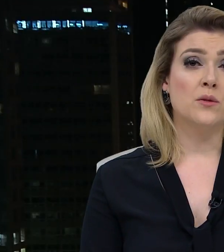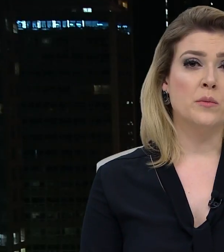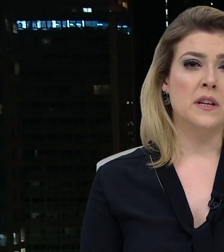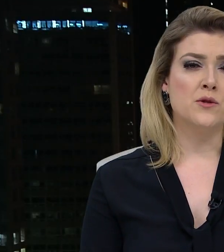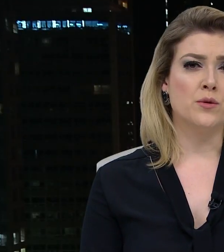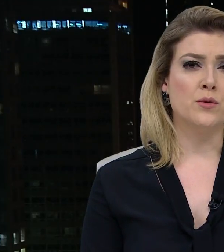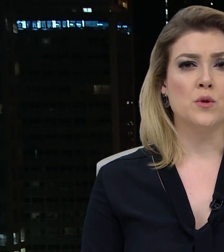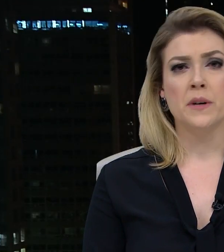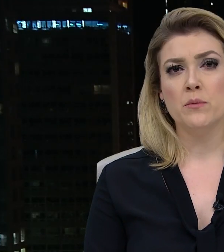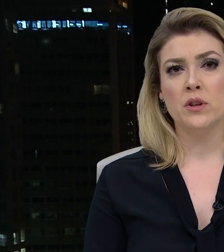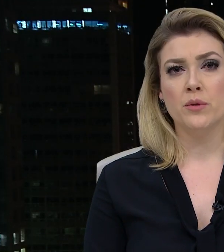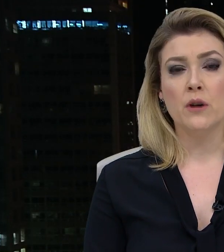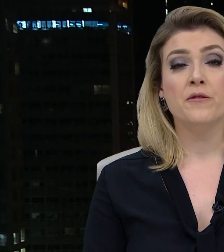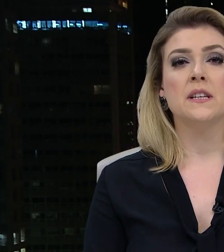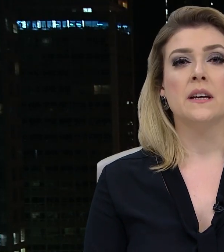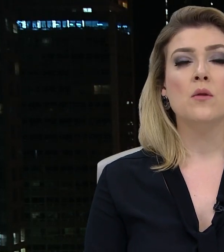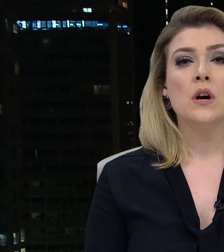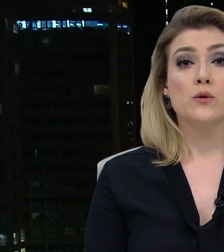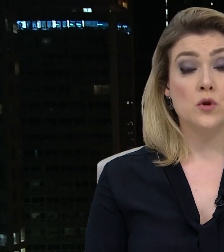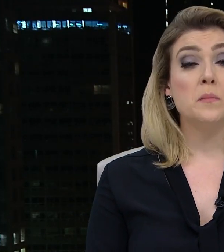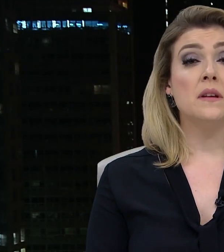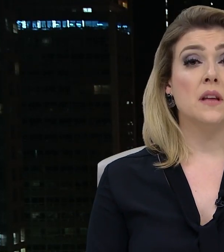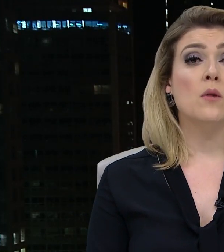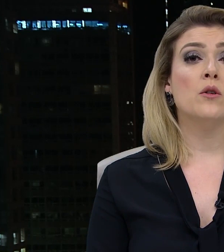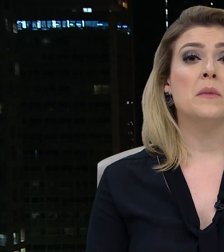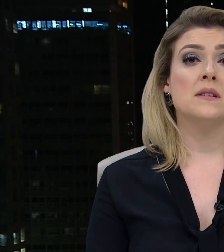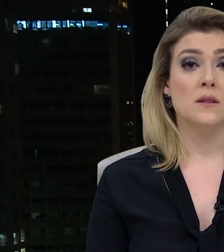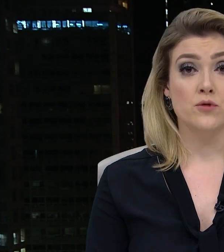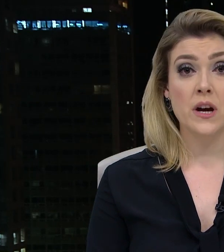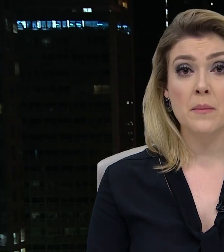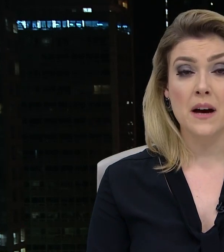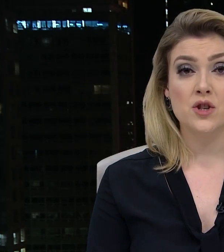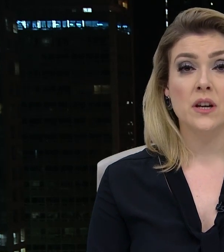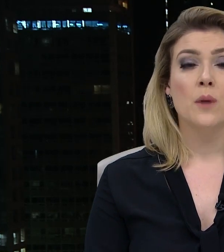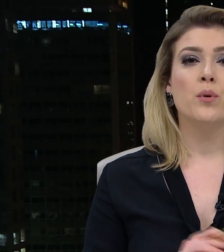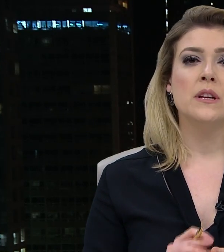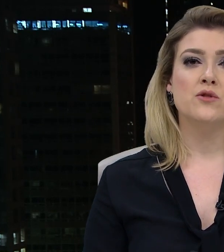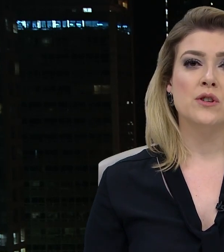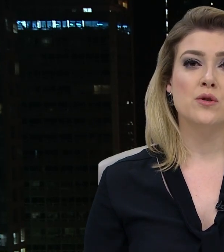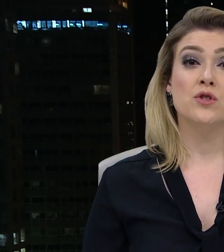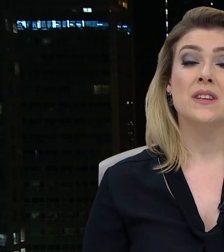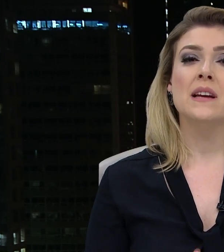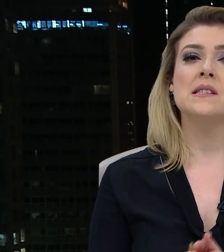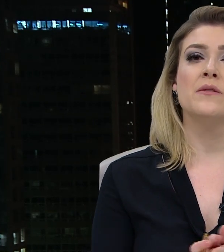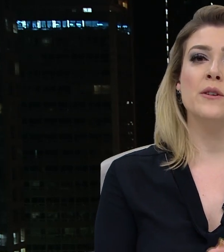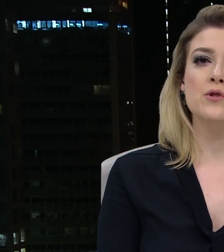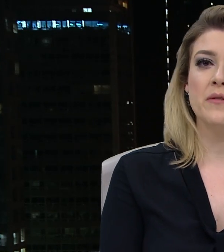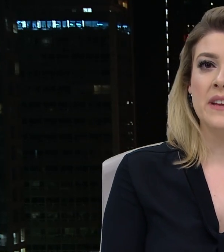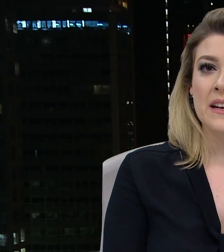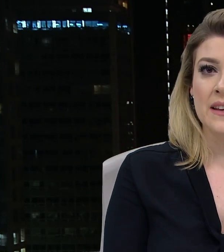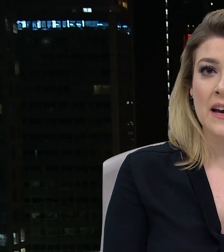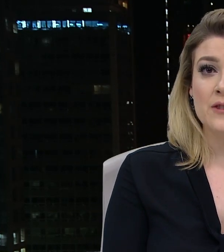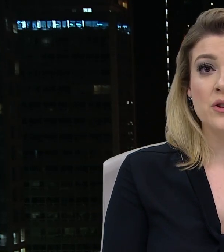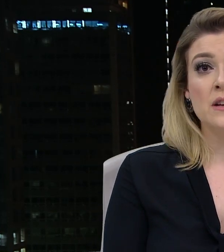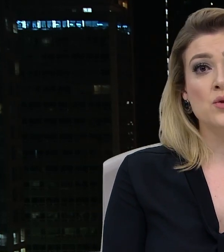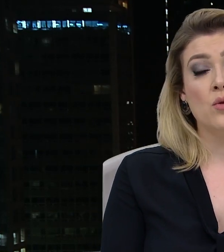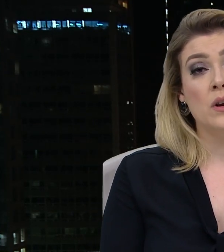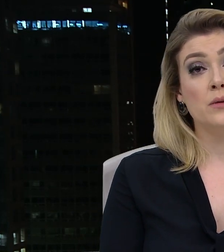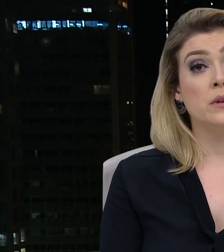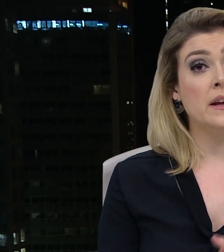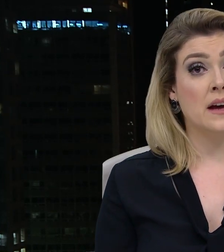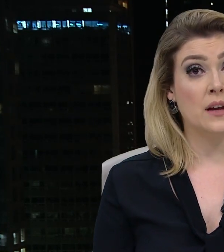mais cedo o ministro do supremo tribunal federal suspendeu a nomeação de ramagem por indício de desvio de